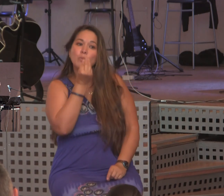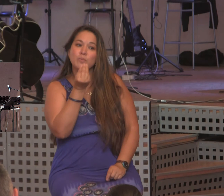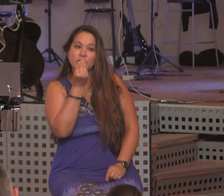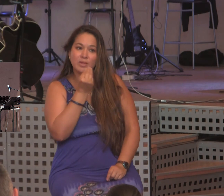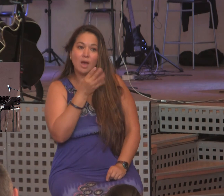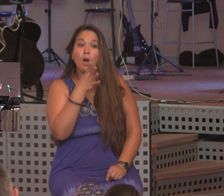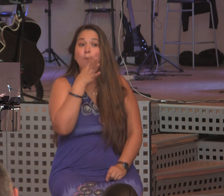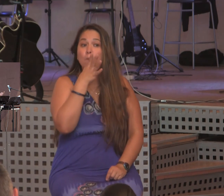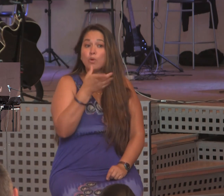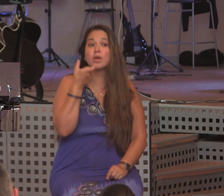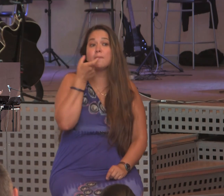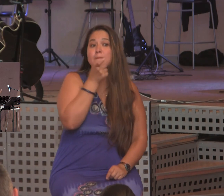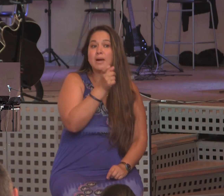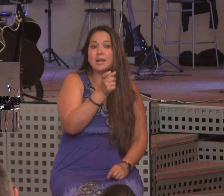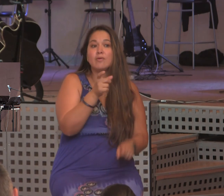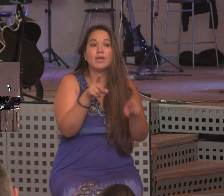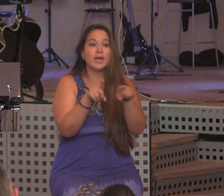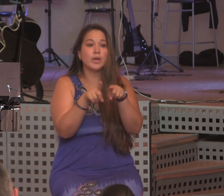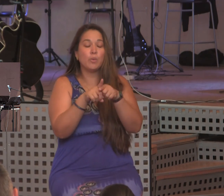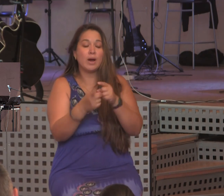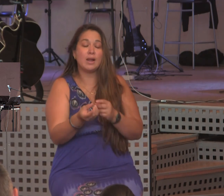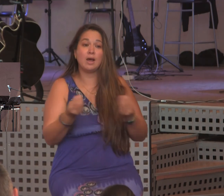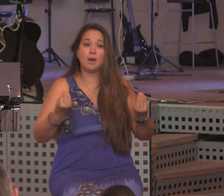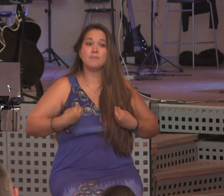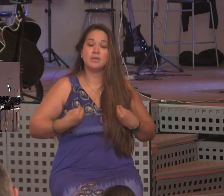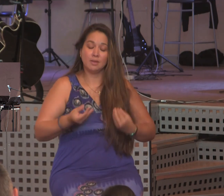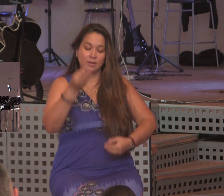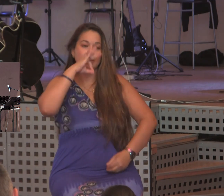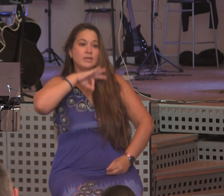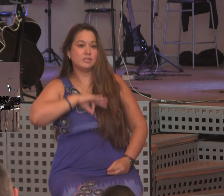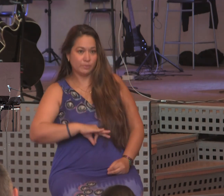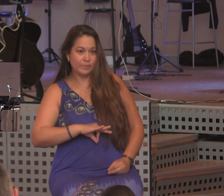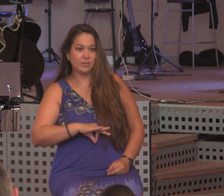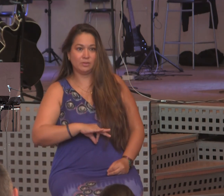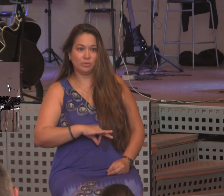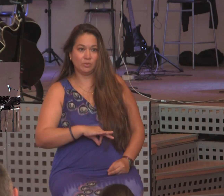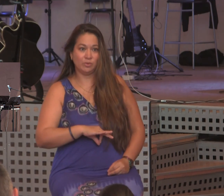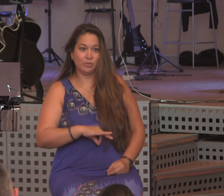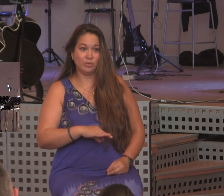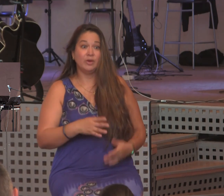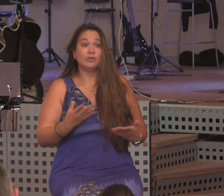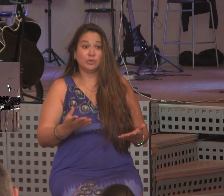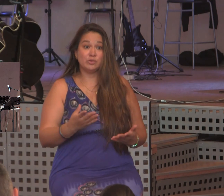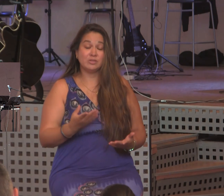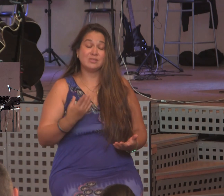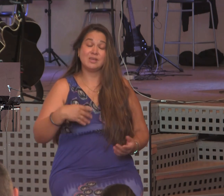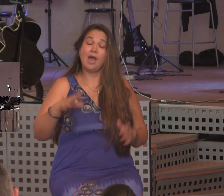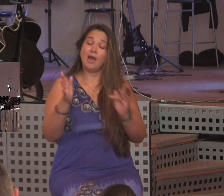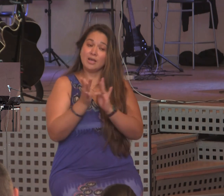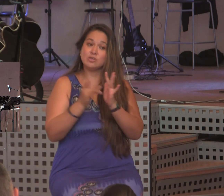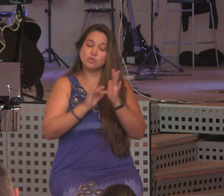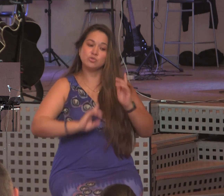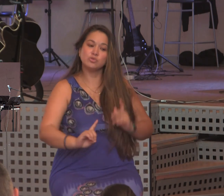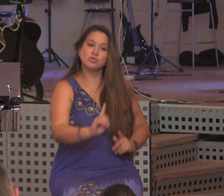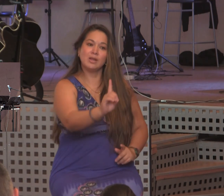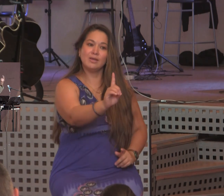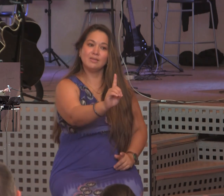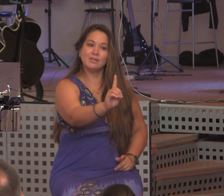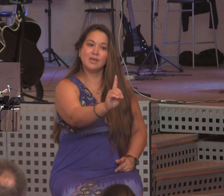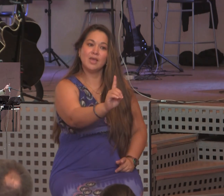son espíritu y son vida, que es lo que Él se ha comprometido a hacer en esa relación. Yo os voy a